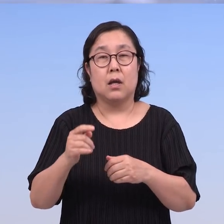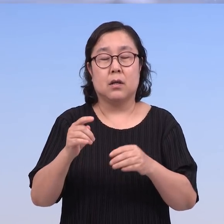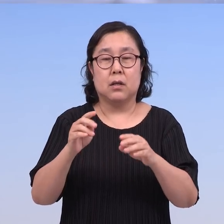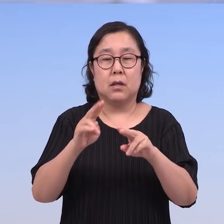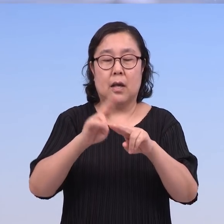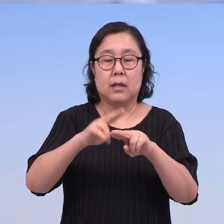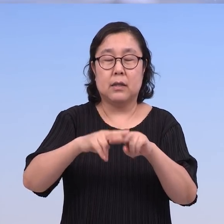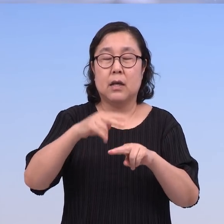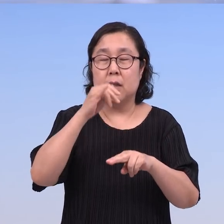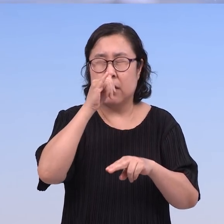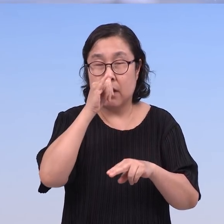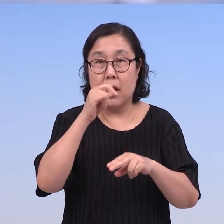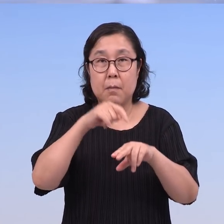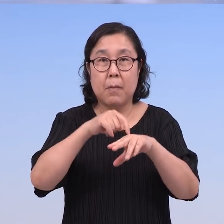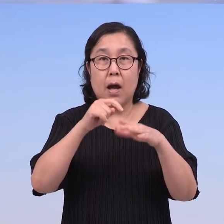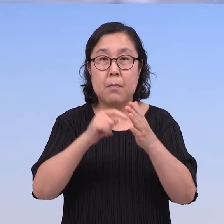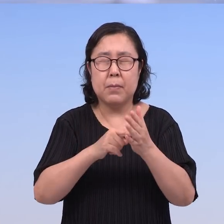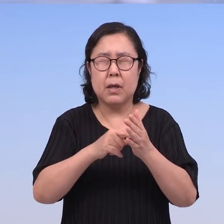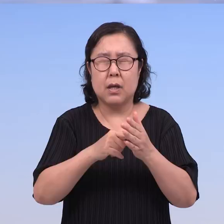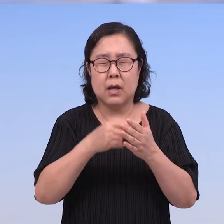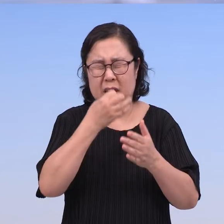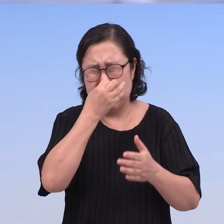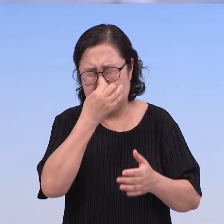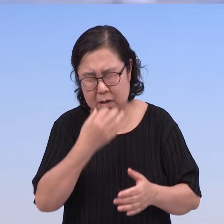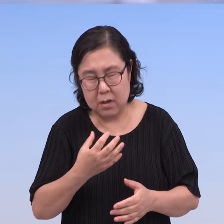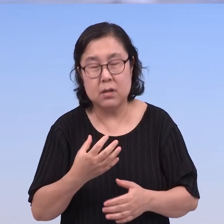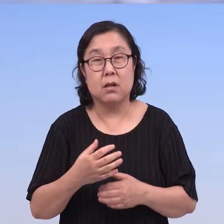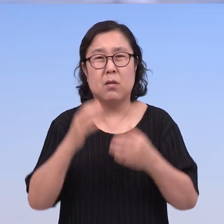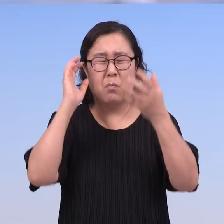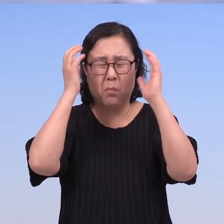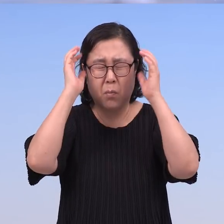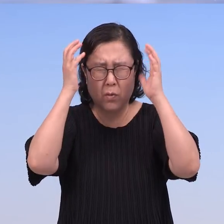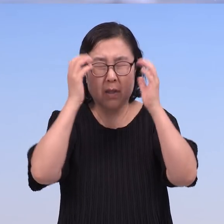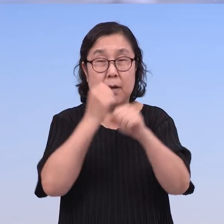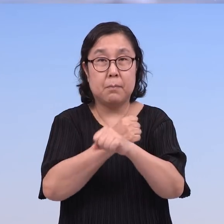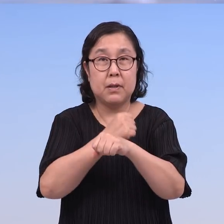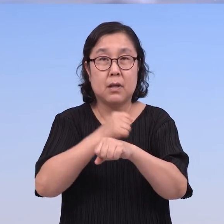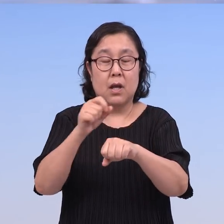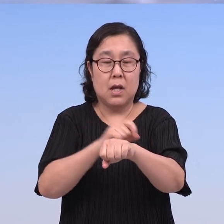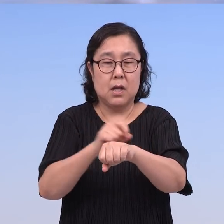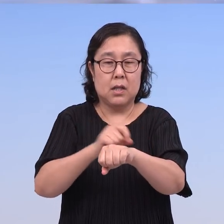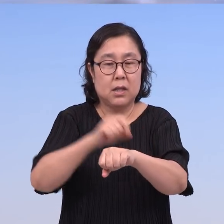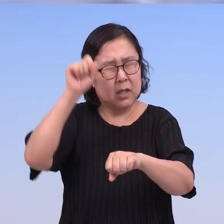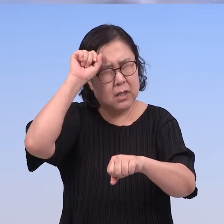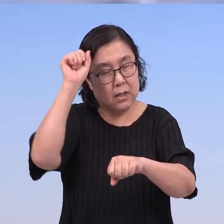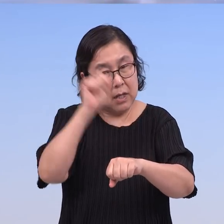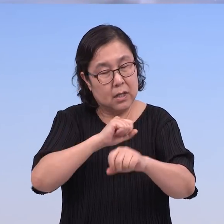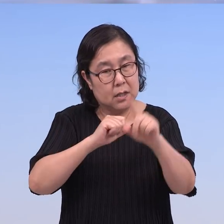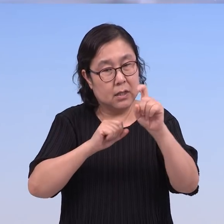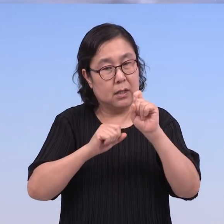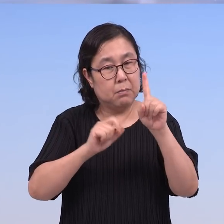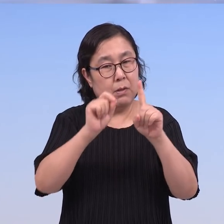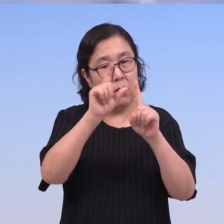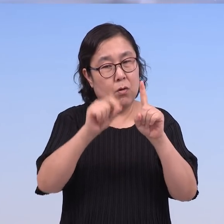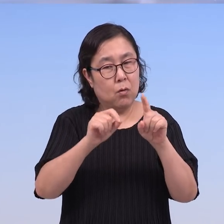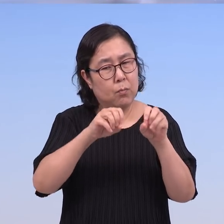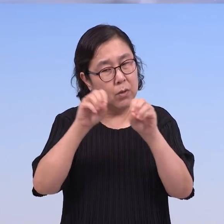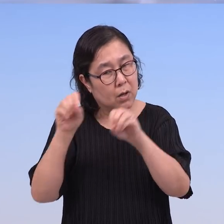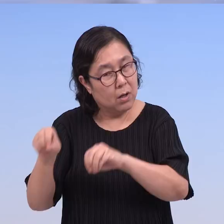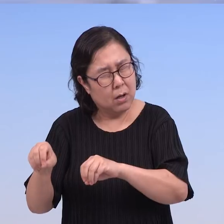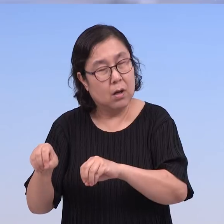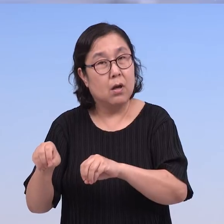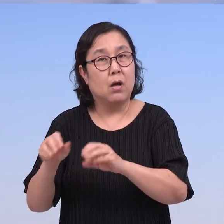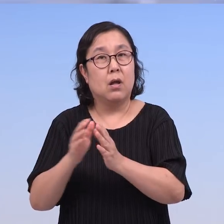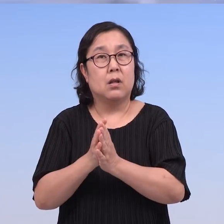그 복도에 앉아 있는데요, 마음이 굉장히 복잡했습니다. 그러면 특세는 11월 달로 옮기는 걸로